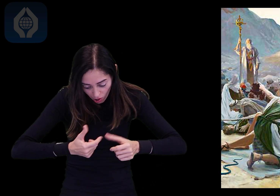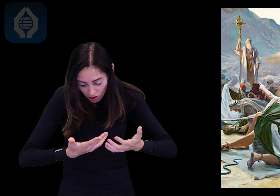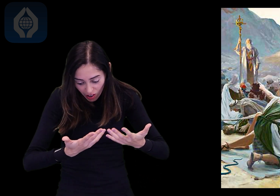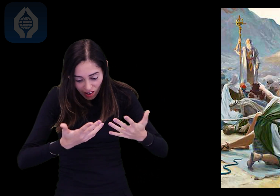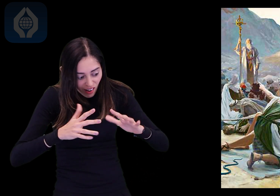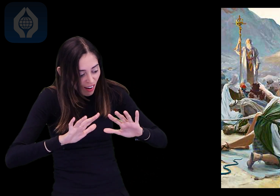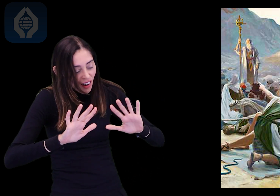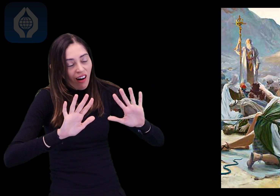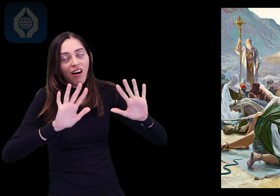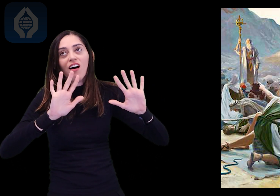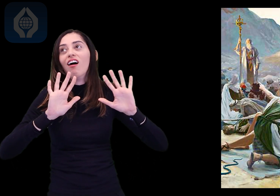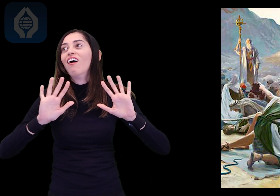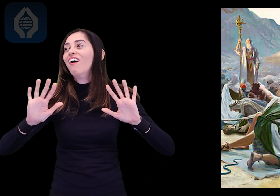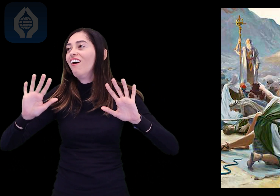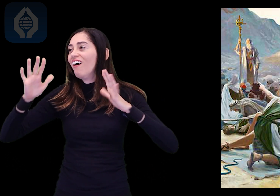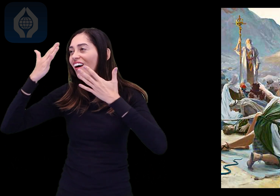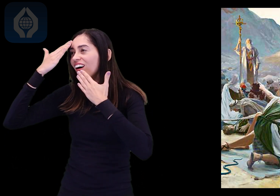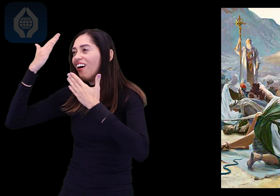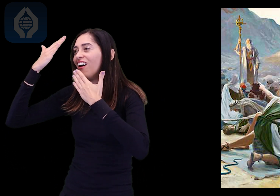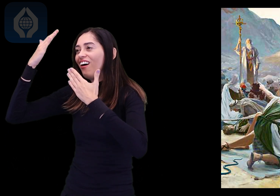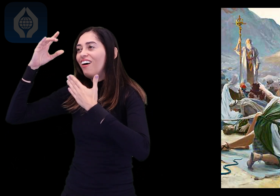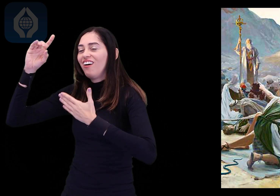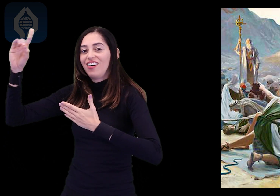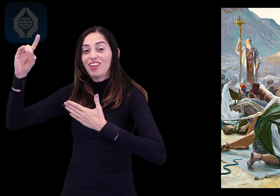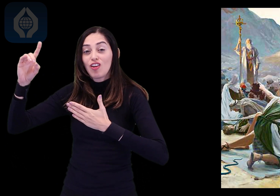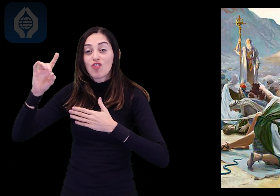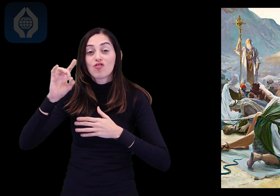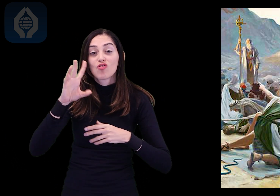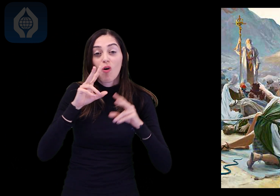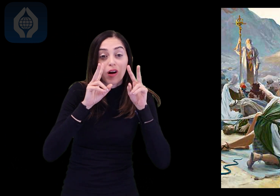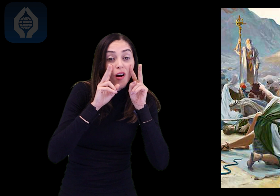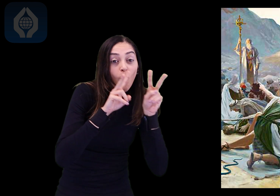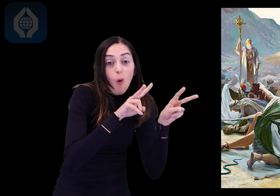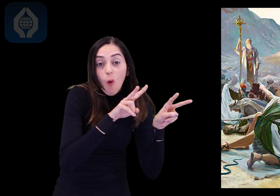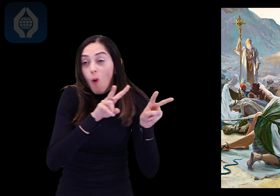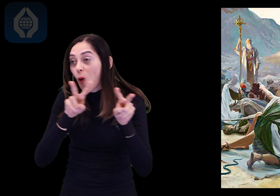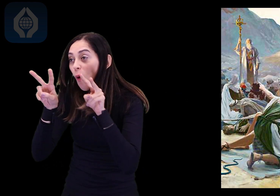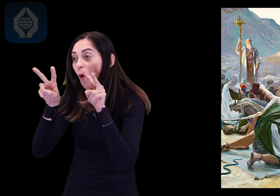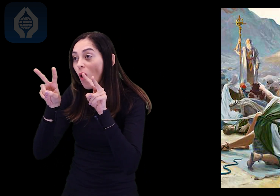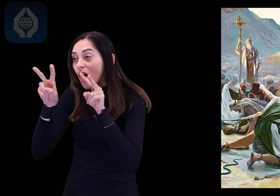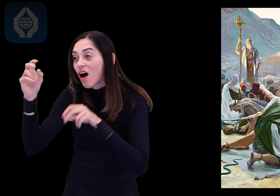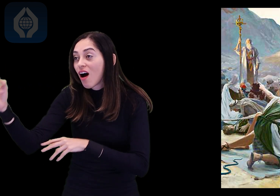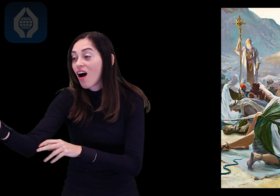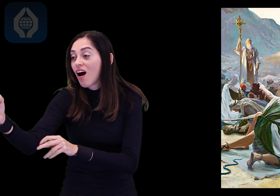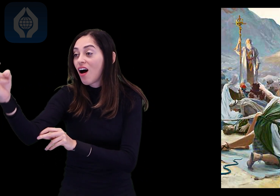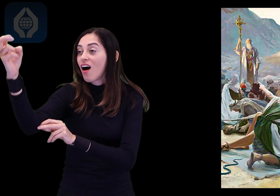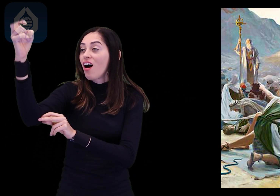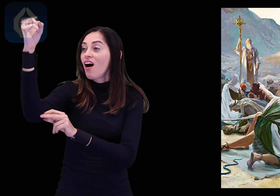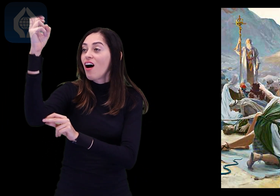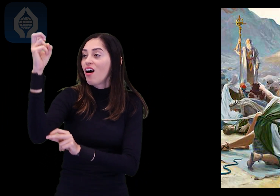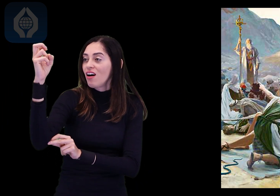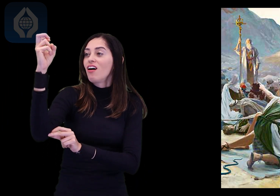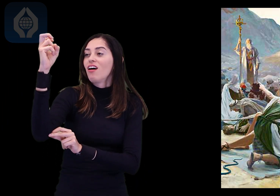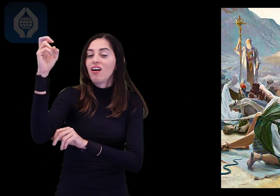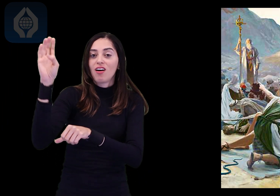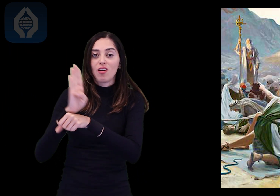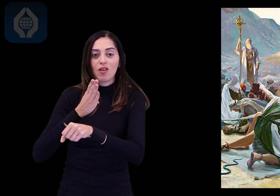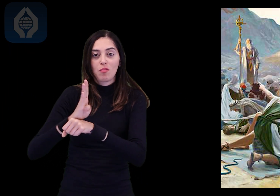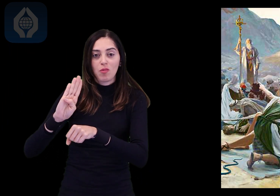que eles tinham que fazer para serem curados das picadas da cobra? Eles tinham apenas que olhar para a serpente de